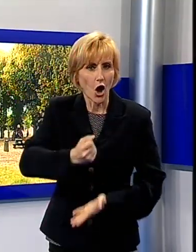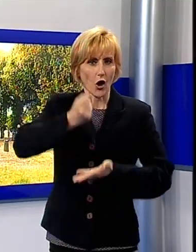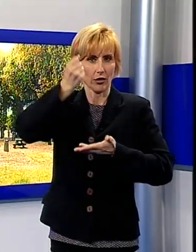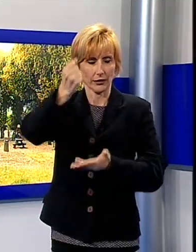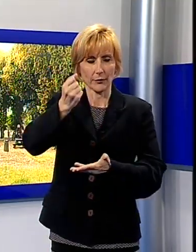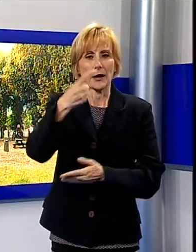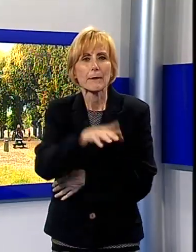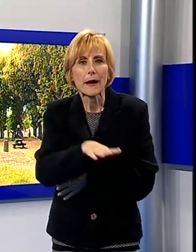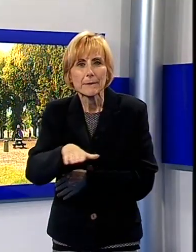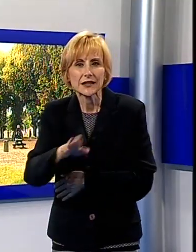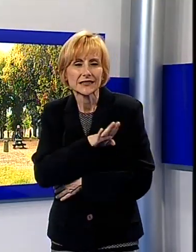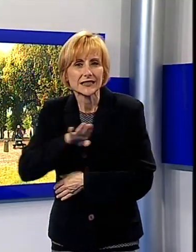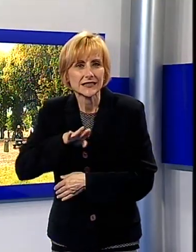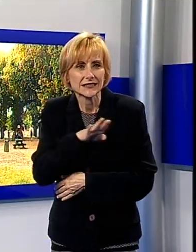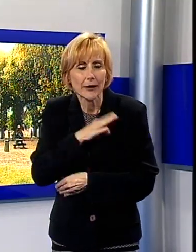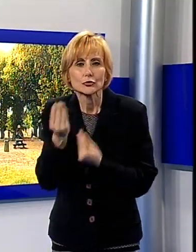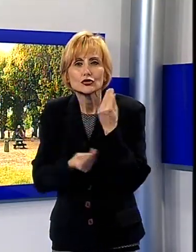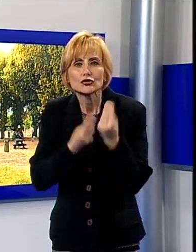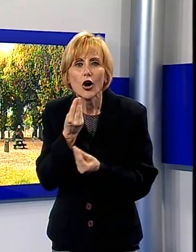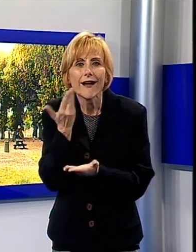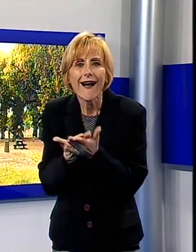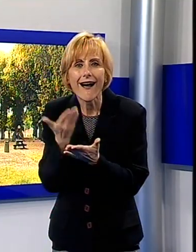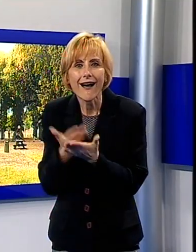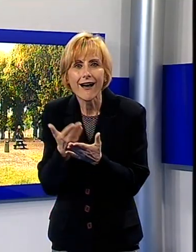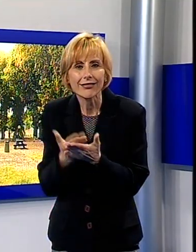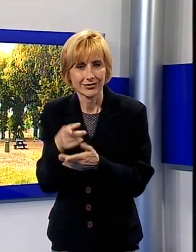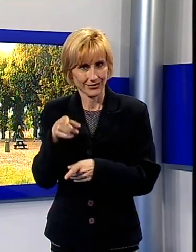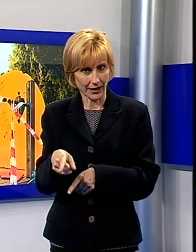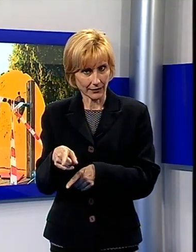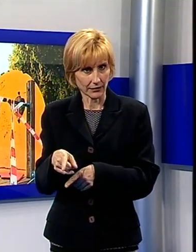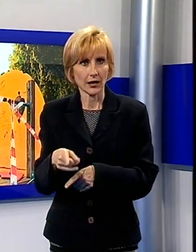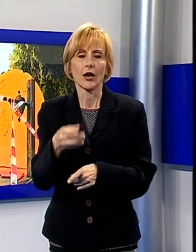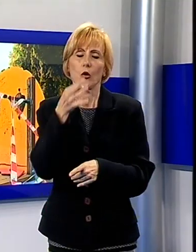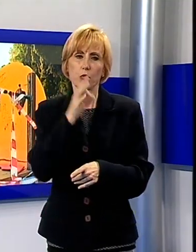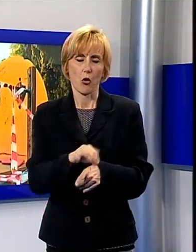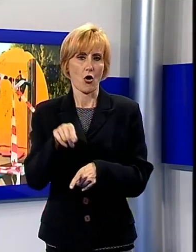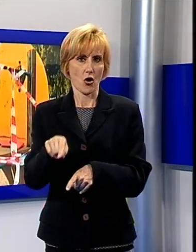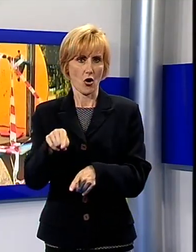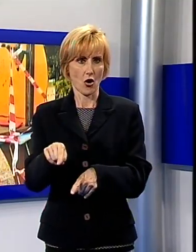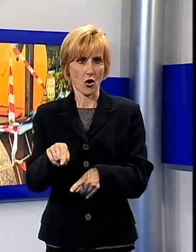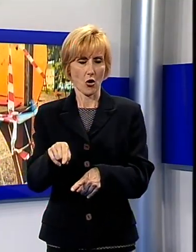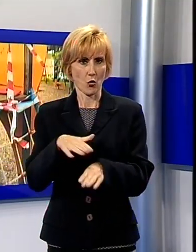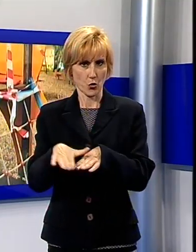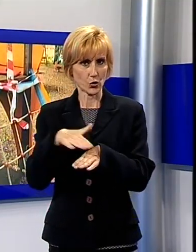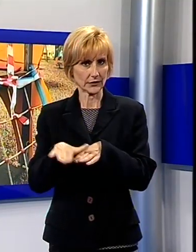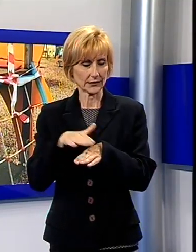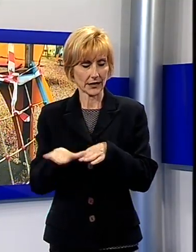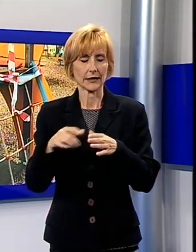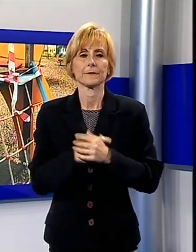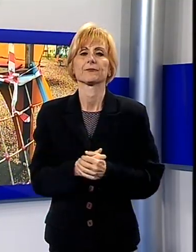un'attenzione particolare, i giochi che verranno acquistati saranno adatti anche per le esigenze dei bambini con disabilità. Il progetto